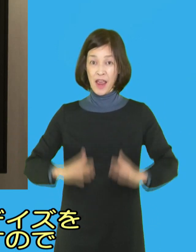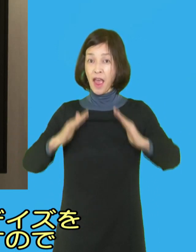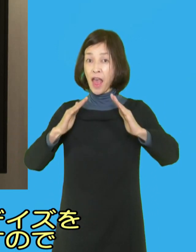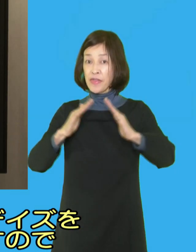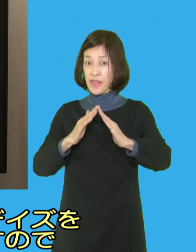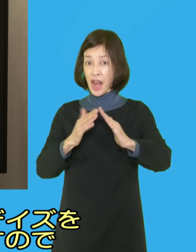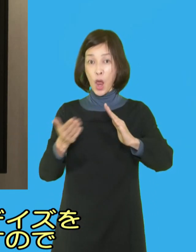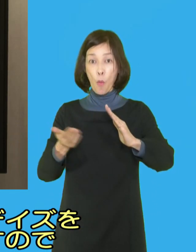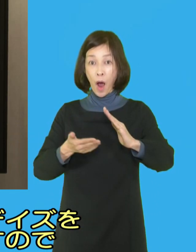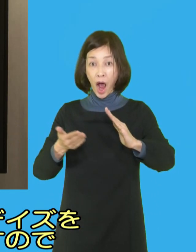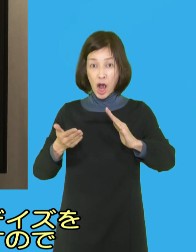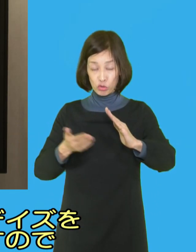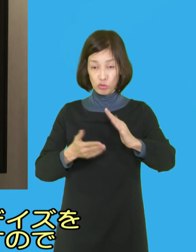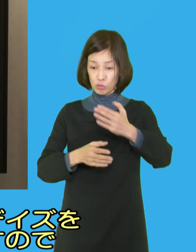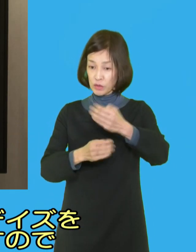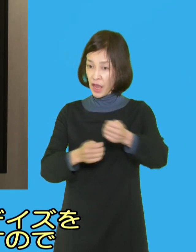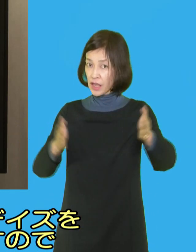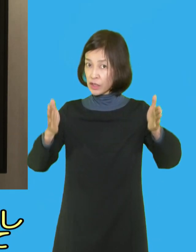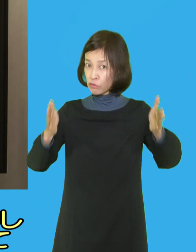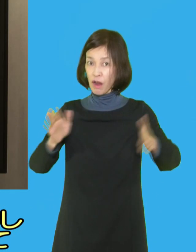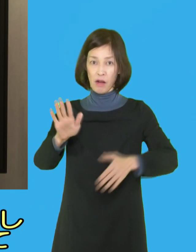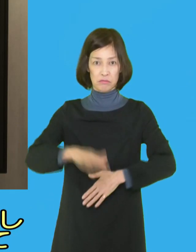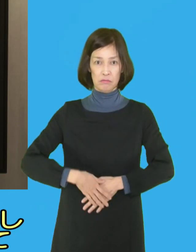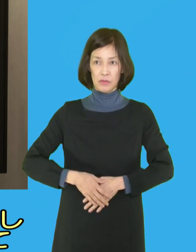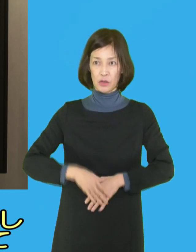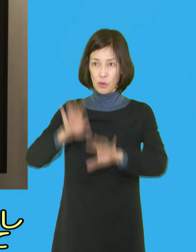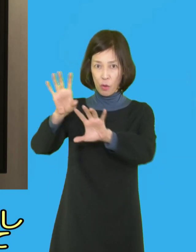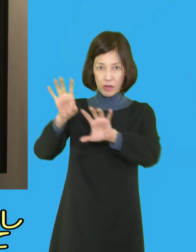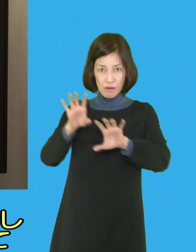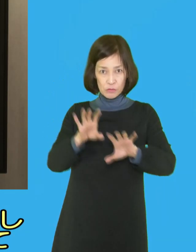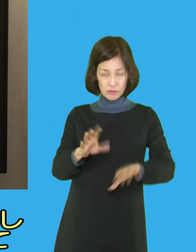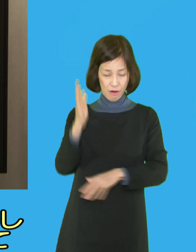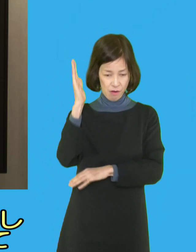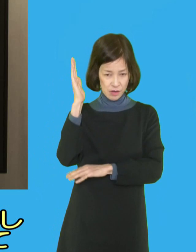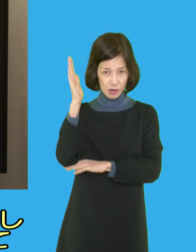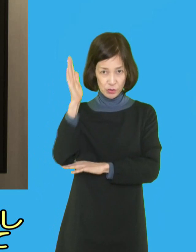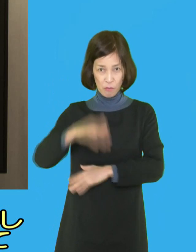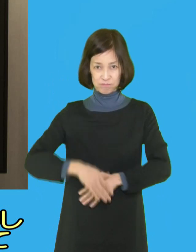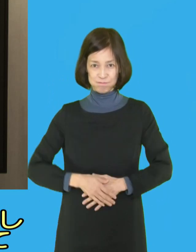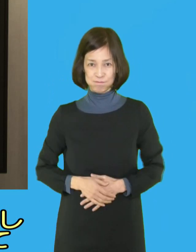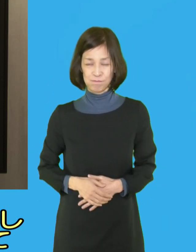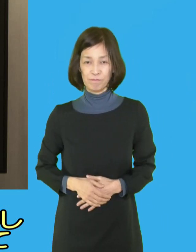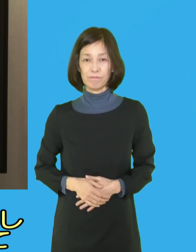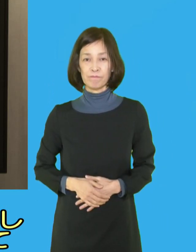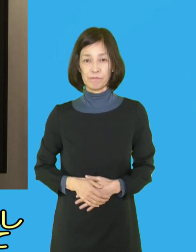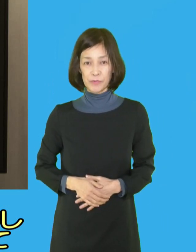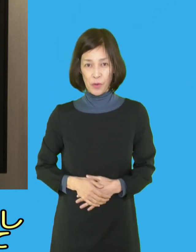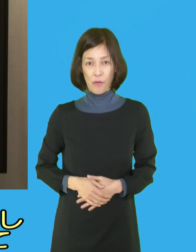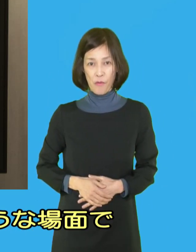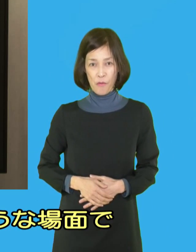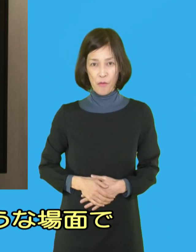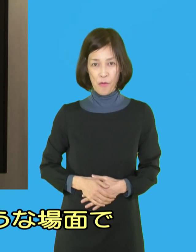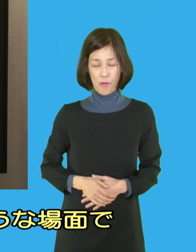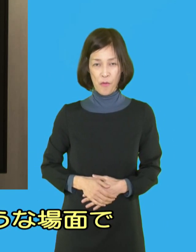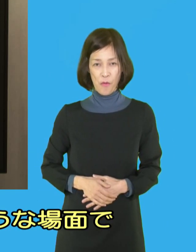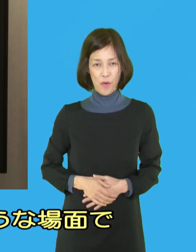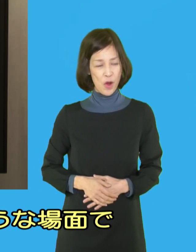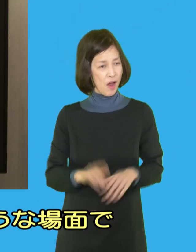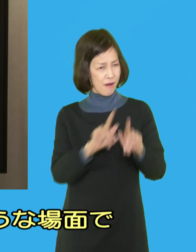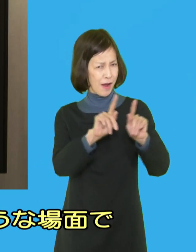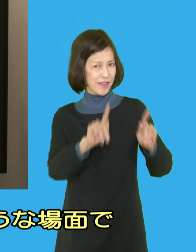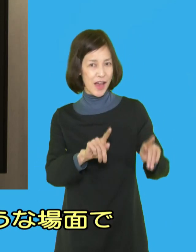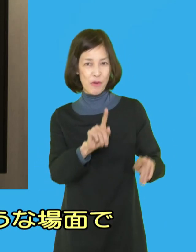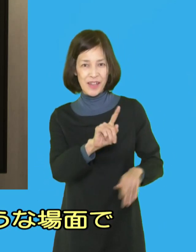ということを踏まえられると聞いておりますので、これも全庁で実施をしまして、その結果を踏まえて、どのような課題